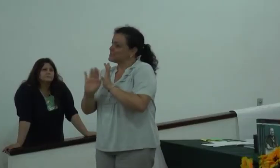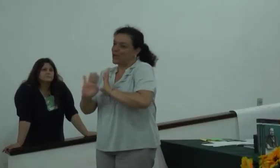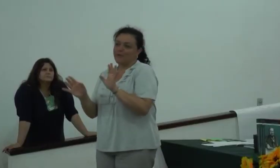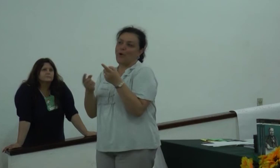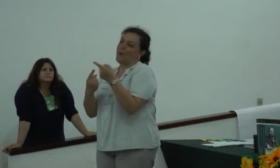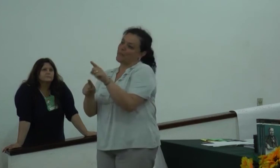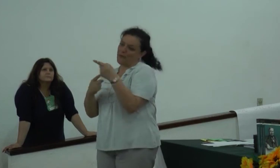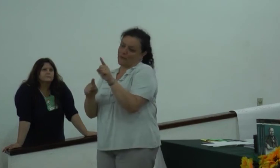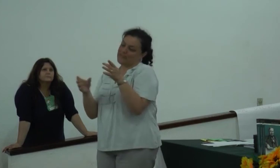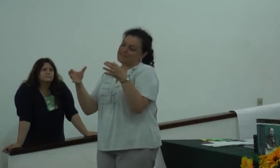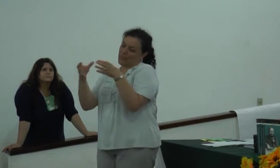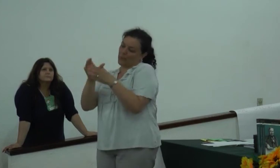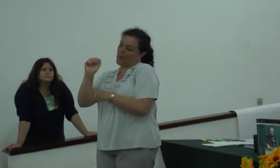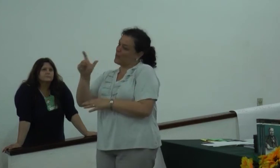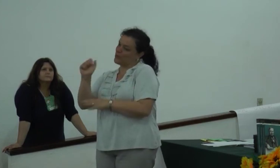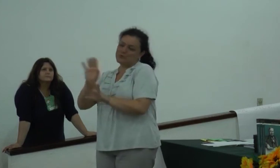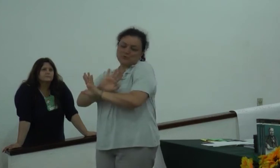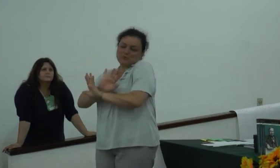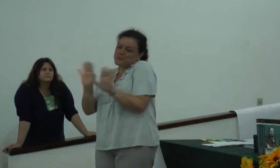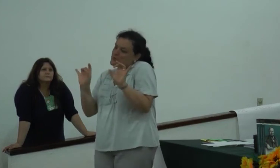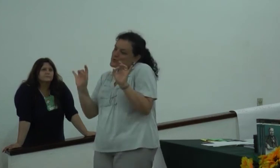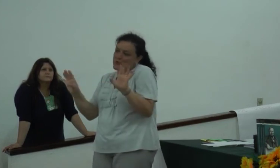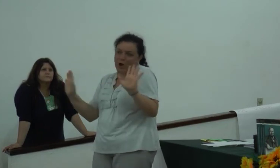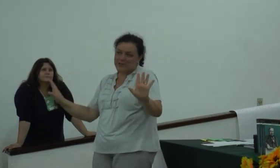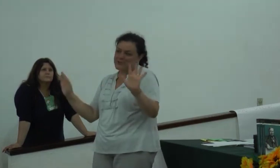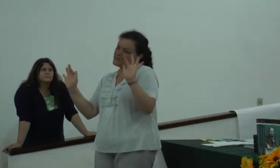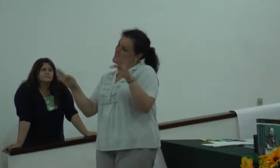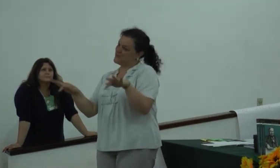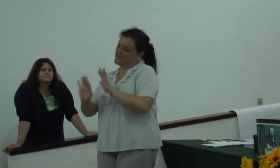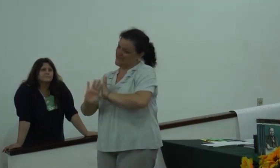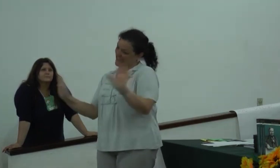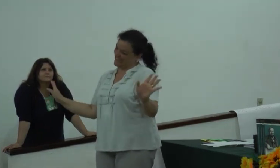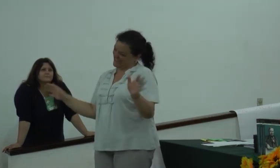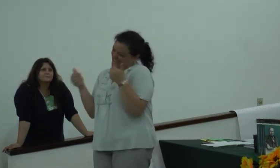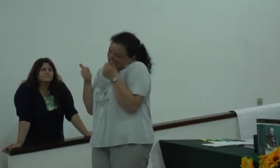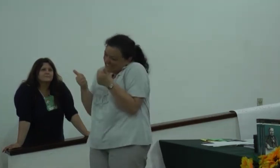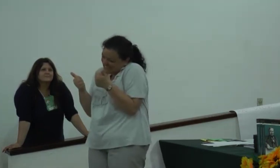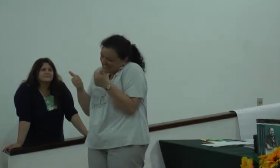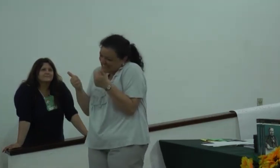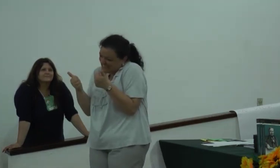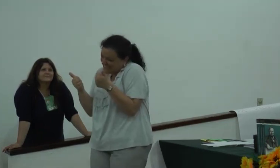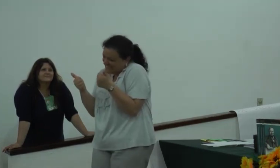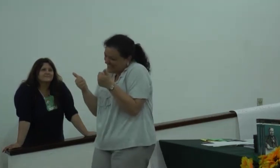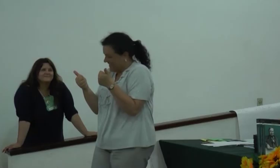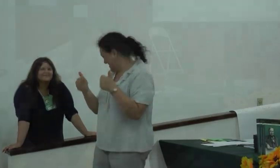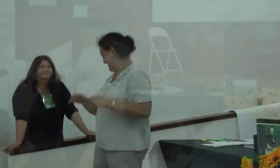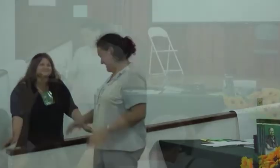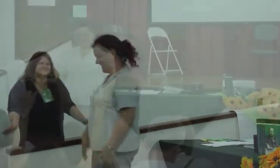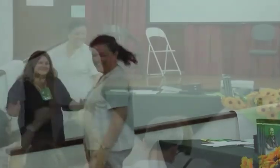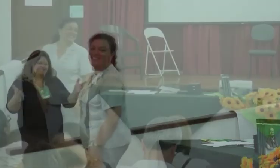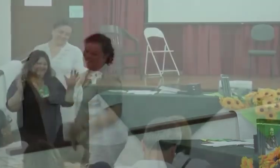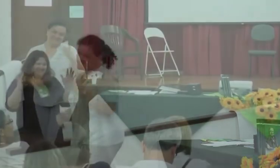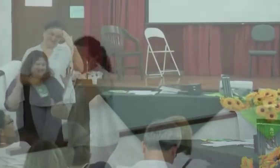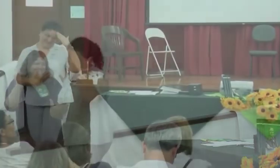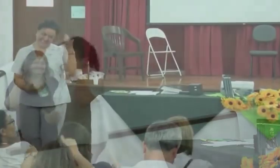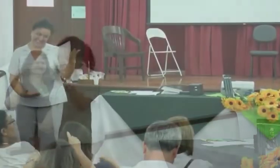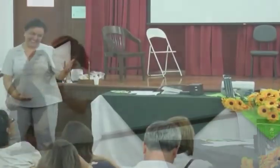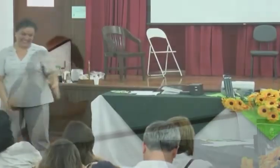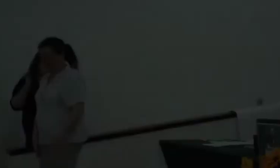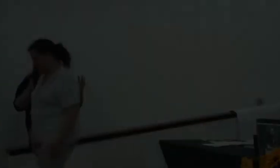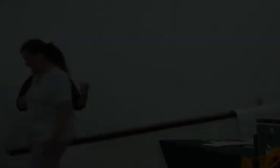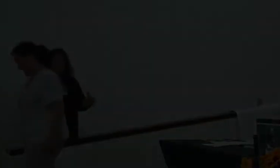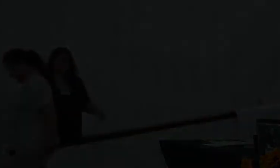Bom, esse foi a provocação do grupo. É uma provocação do bem para a gente ter essa